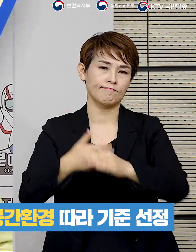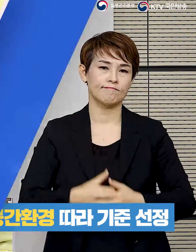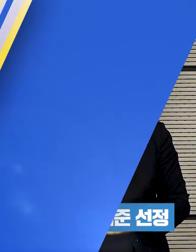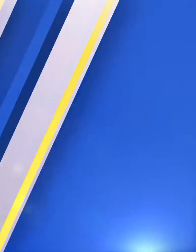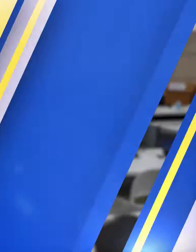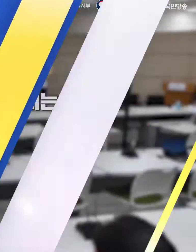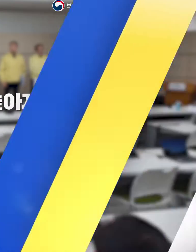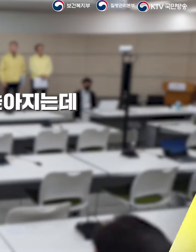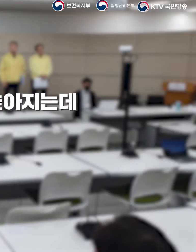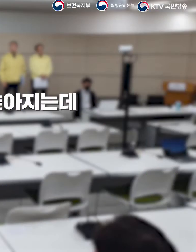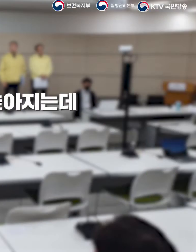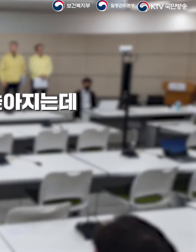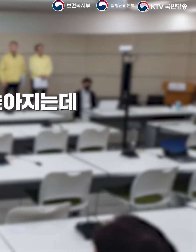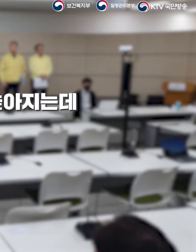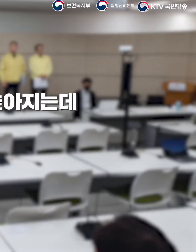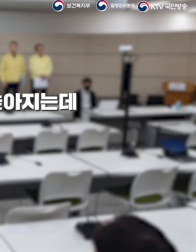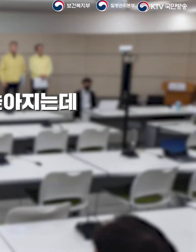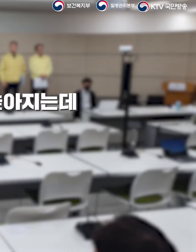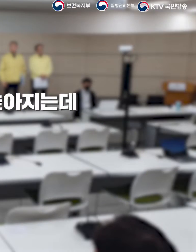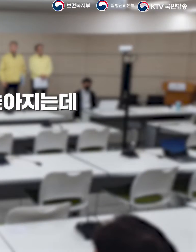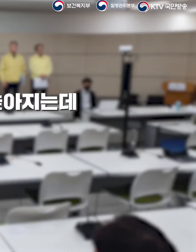되어 있습니다.